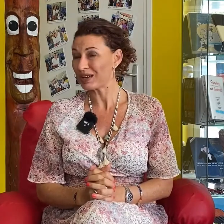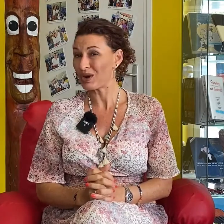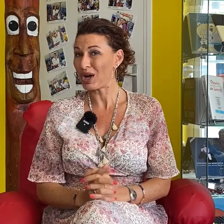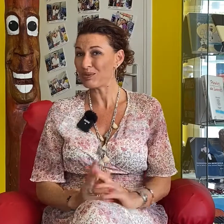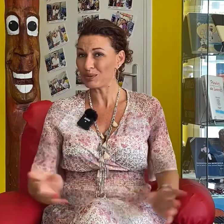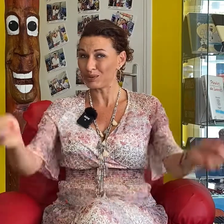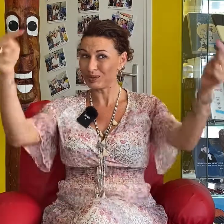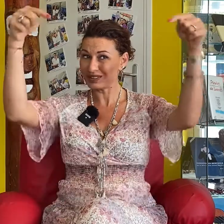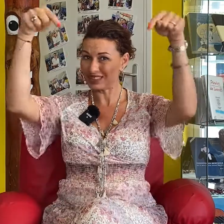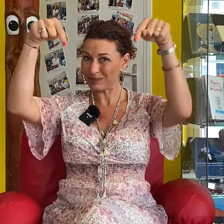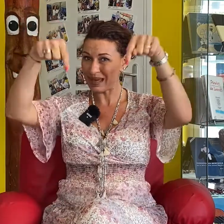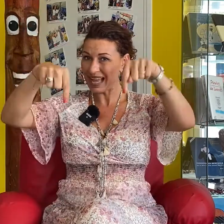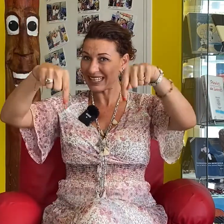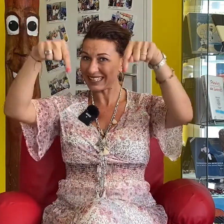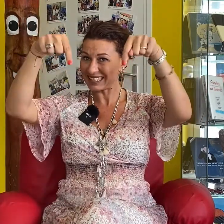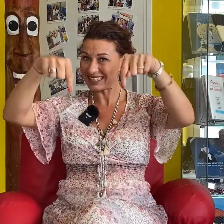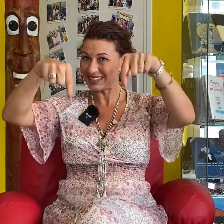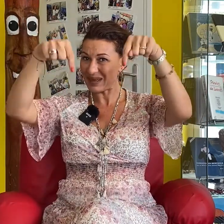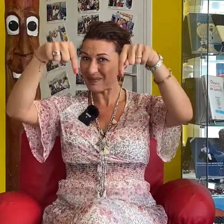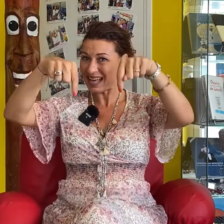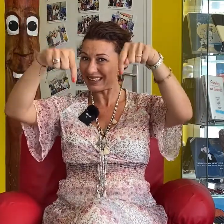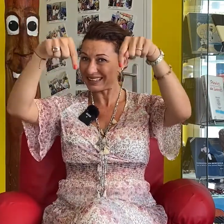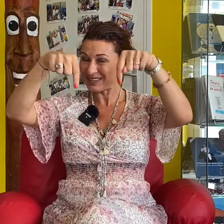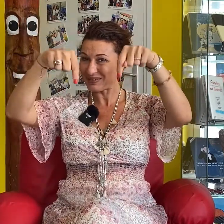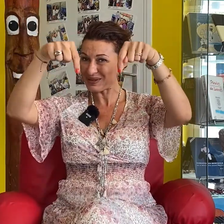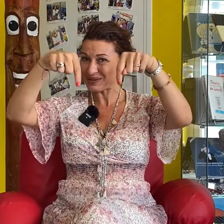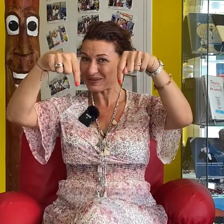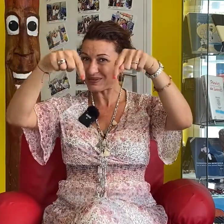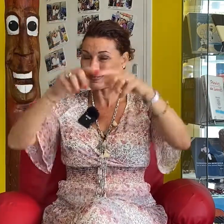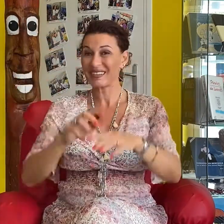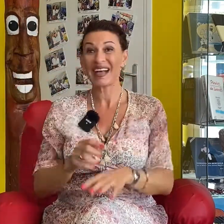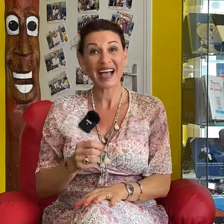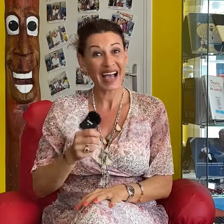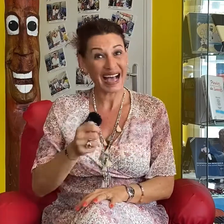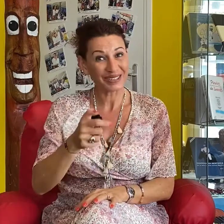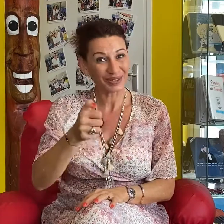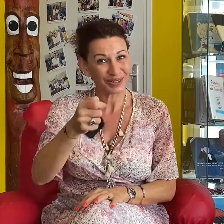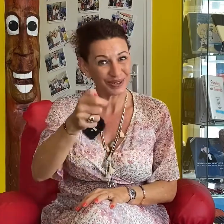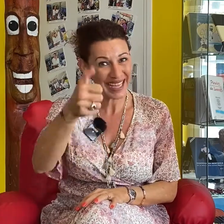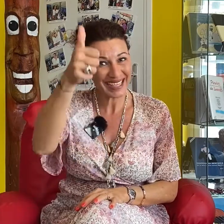un peu plus, n'hésite pas à cliquer dans la barre d'infos. À dans notre soleil!